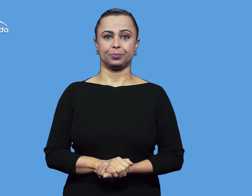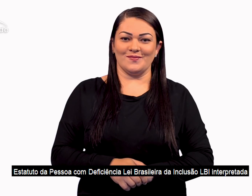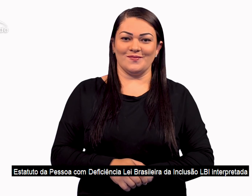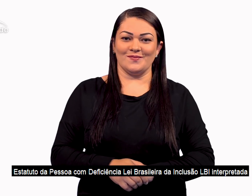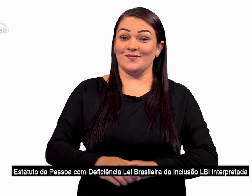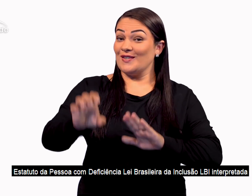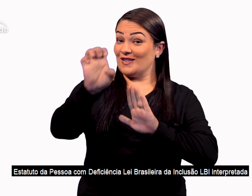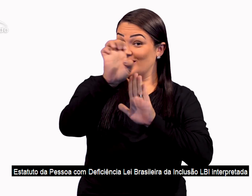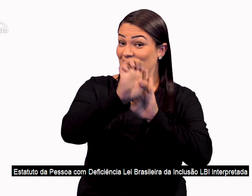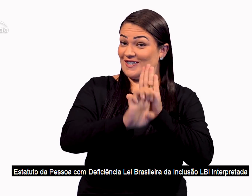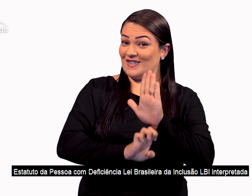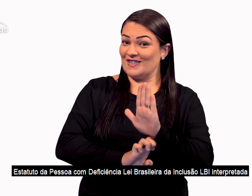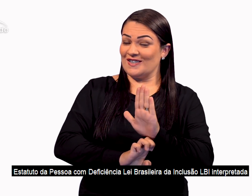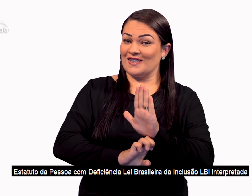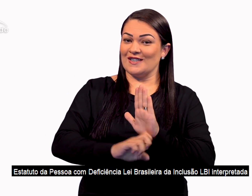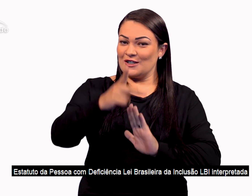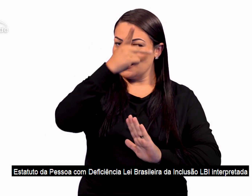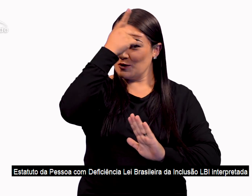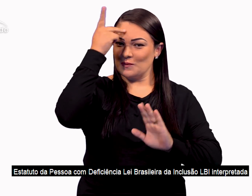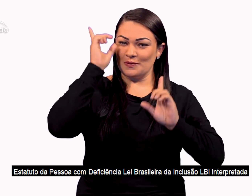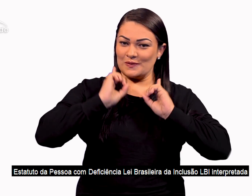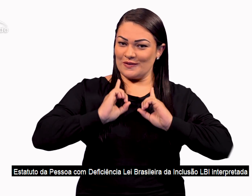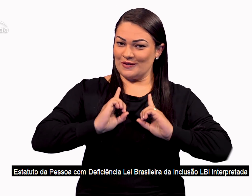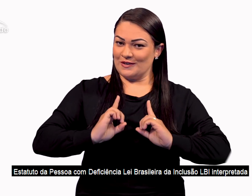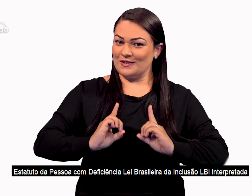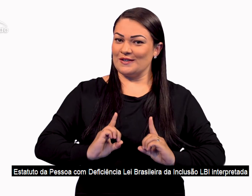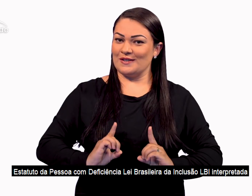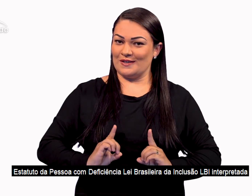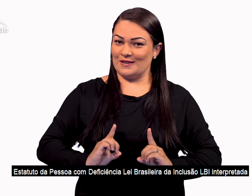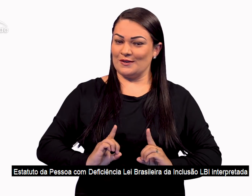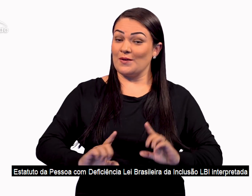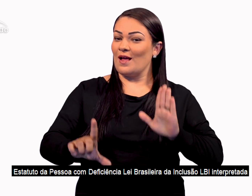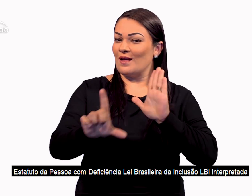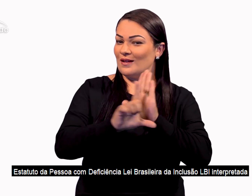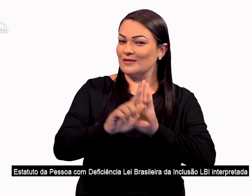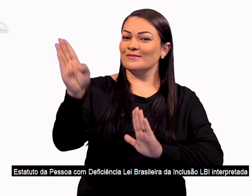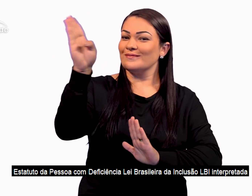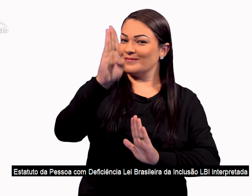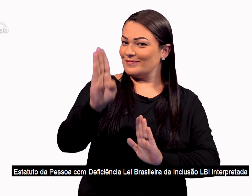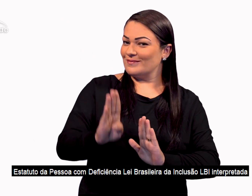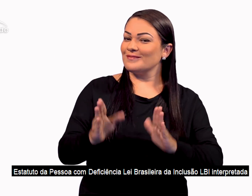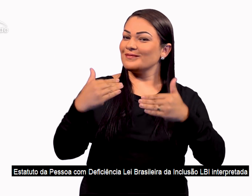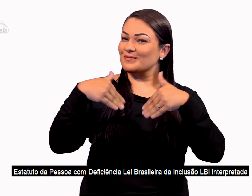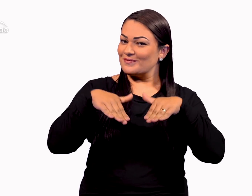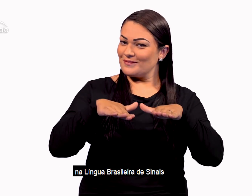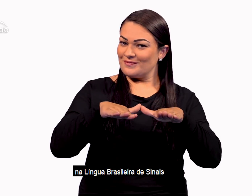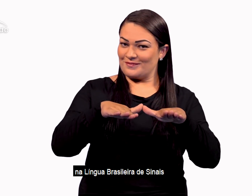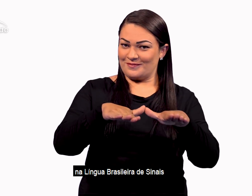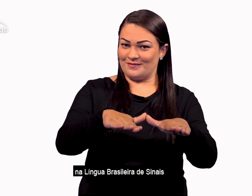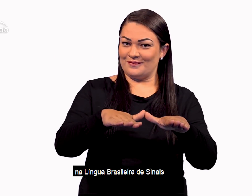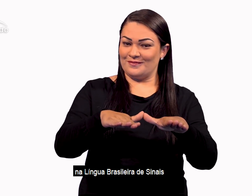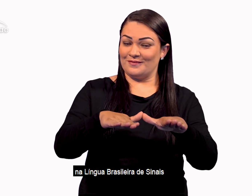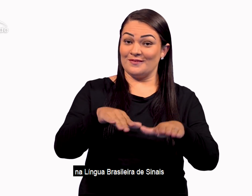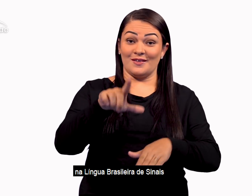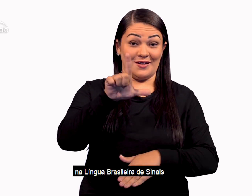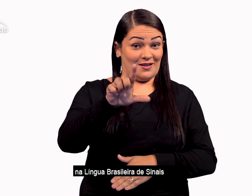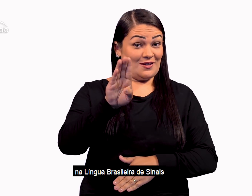o estatuto da pessoa com deficiência lei brasileira da inclusão é bee interpretada na língua brasileira de